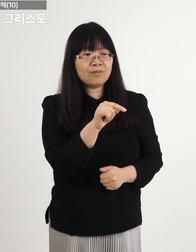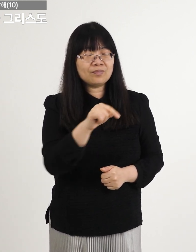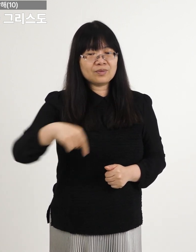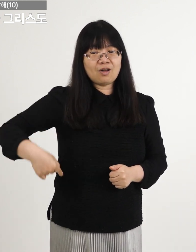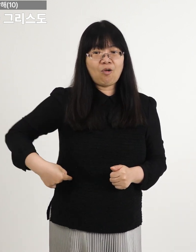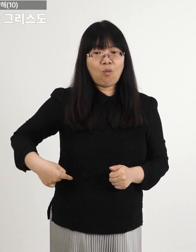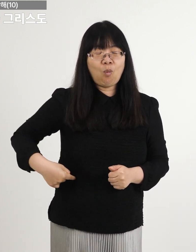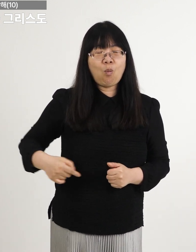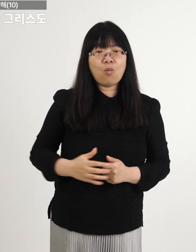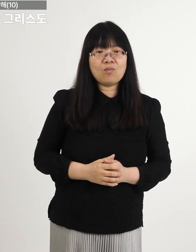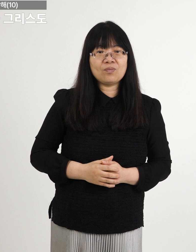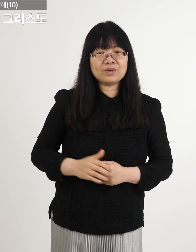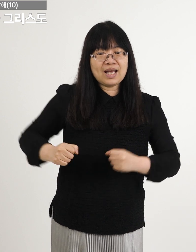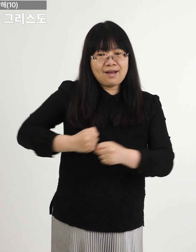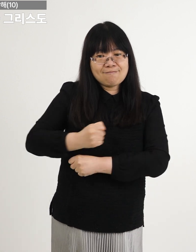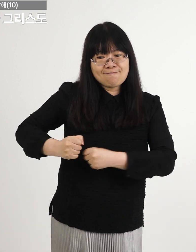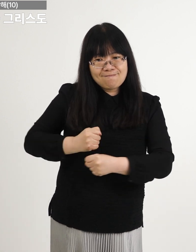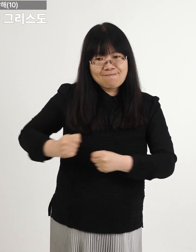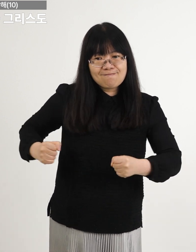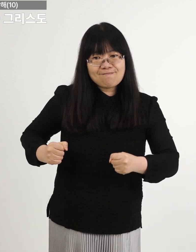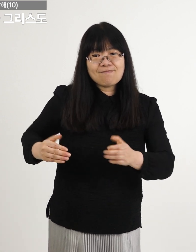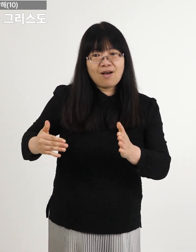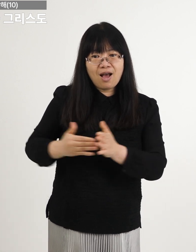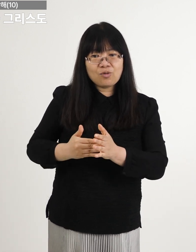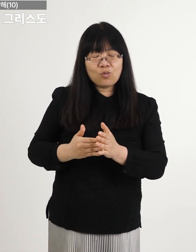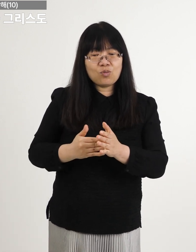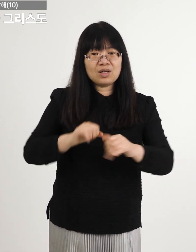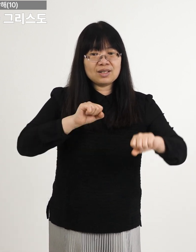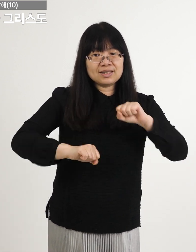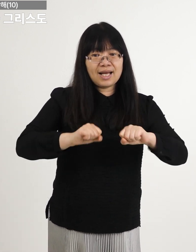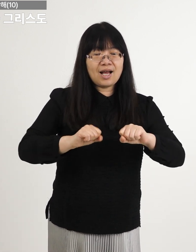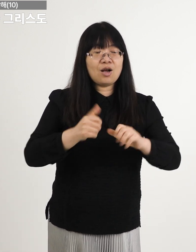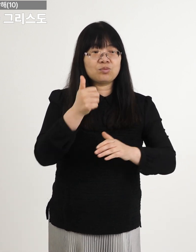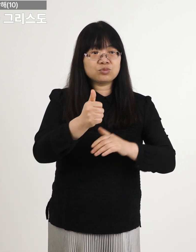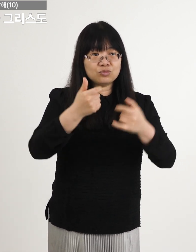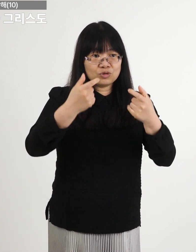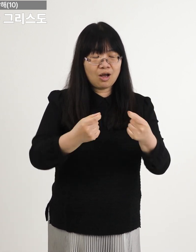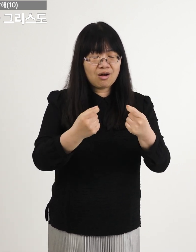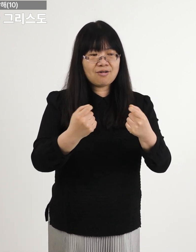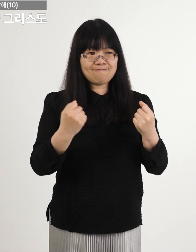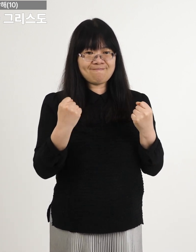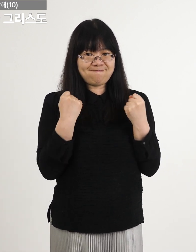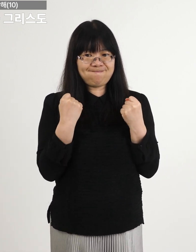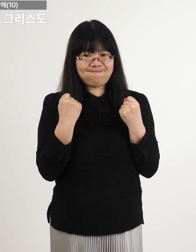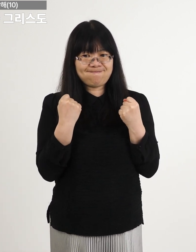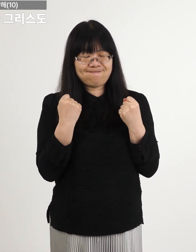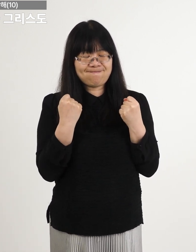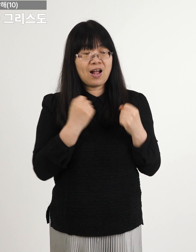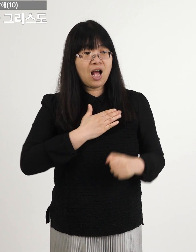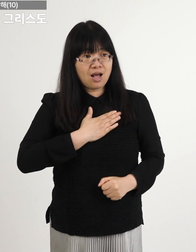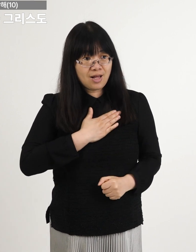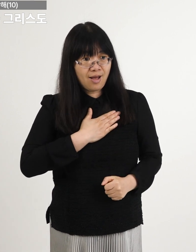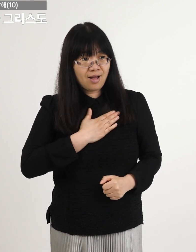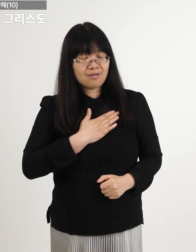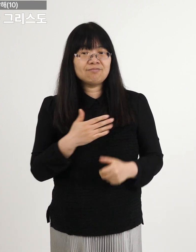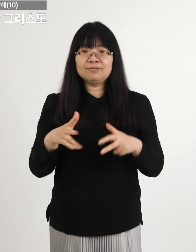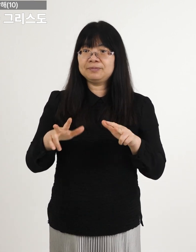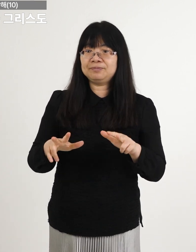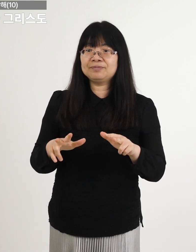허리에 띠를 묶고 대장부처럼 단단히 서 있어야 된다, 그 뜻이에요. 뭔가